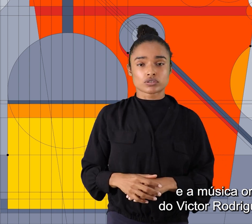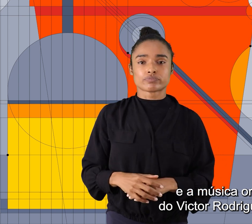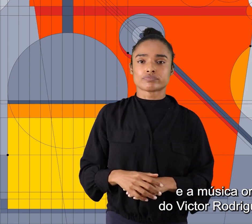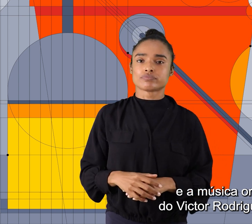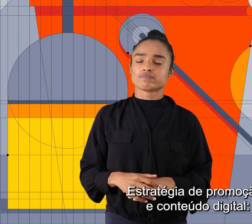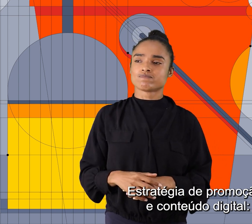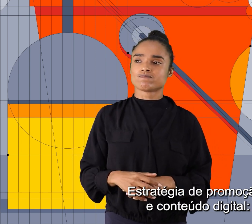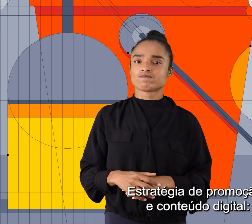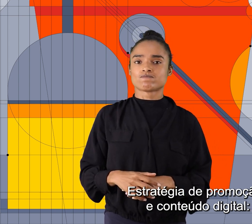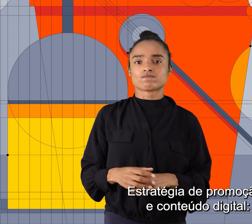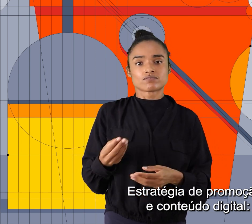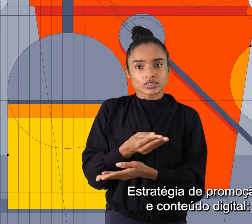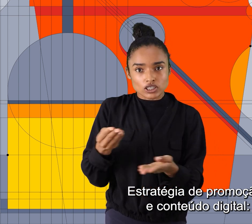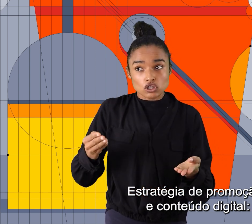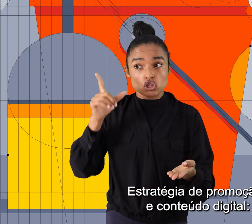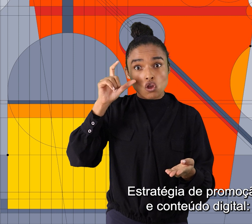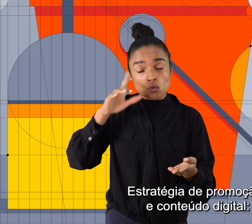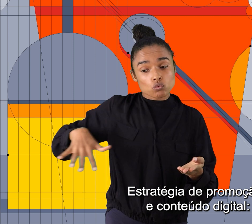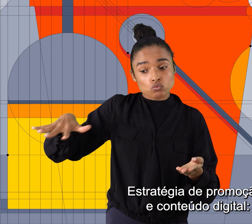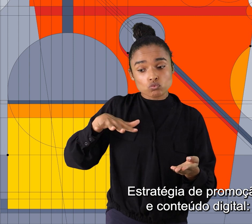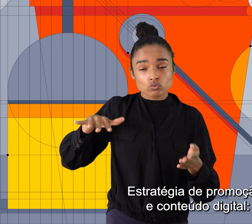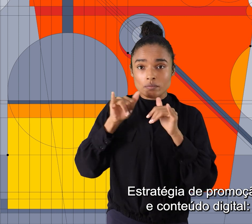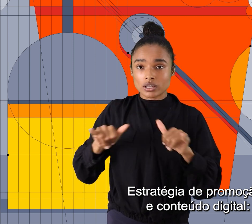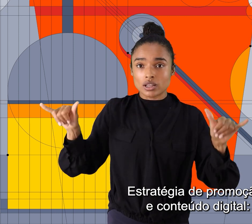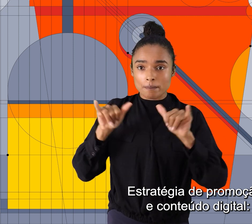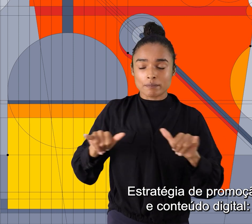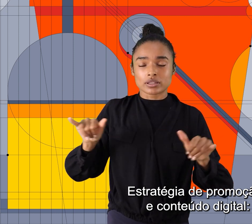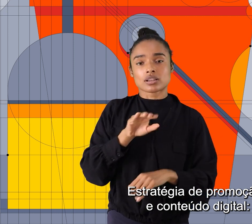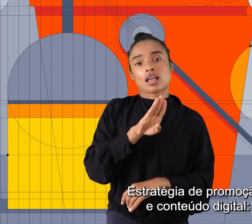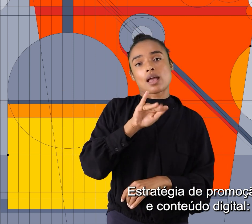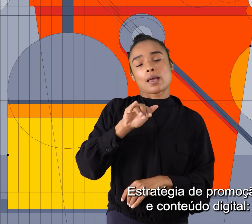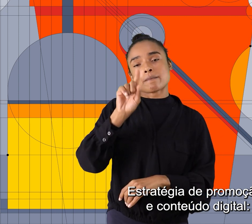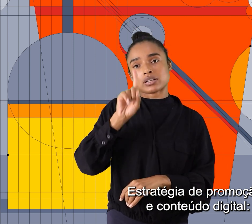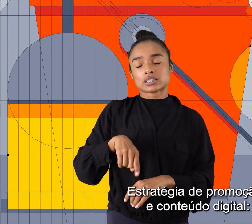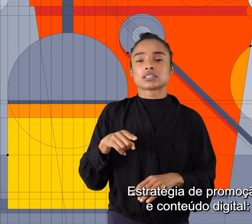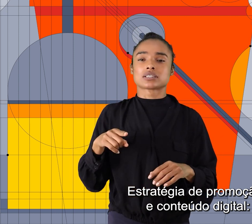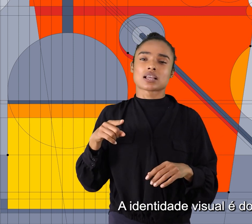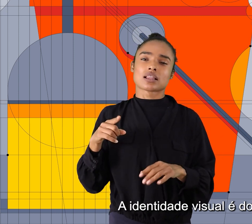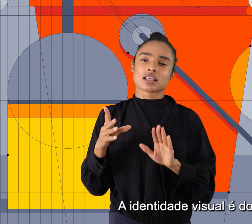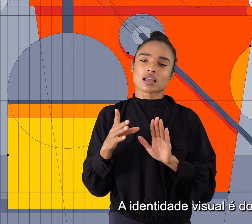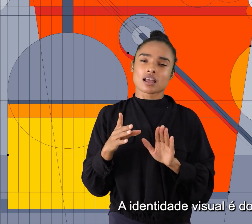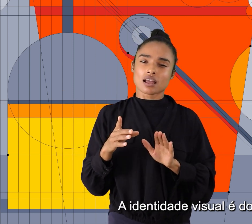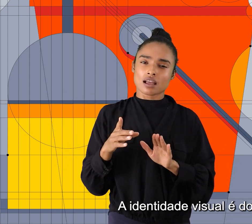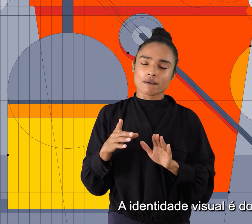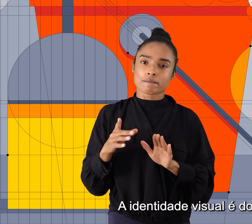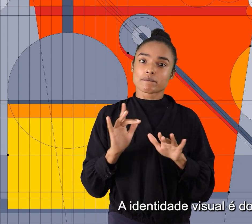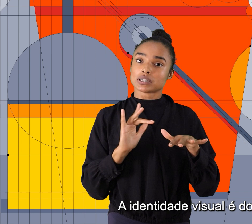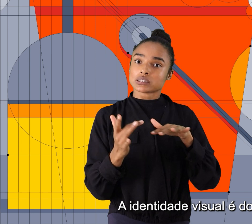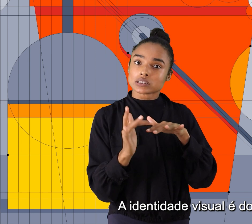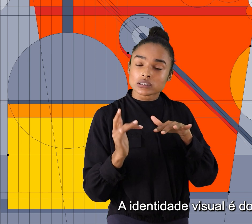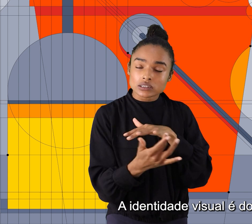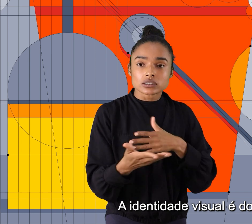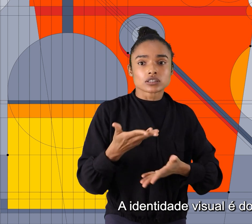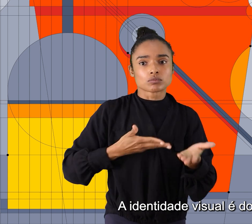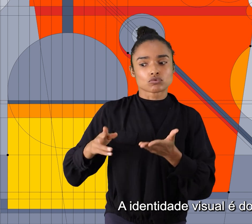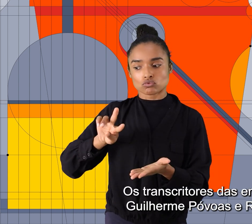Dias. Estratégia de promoção, distribuição e conteúdo digital, Bia Ribeiro. A identidade visual é do